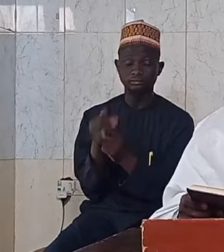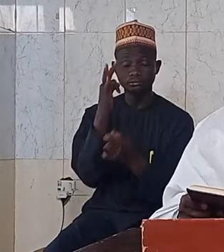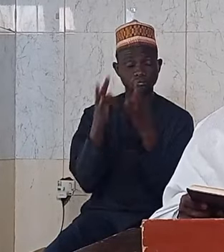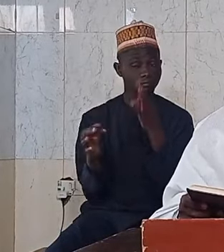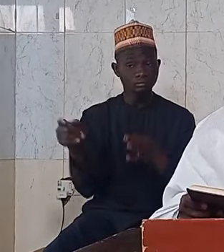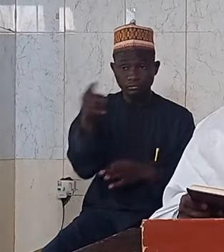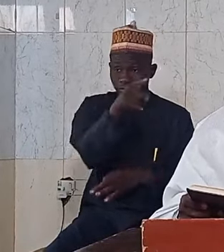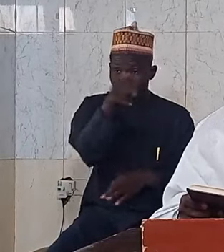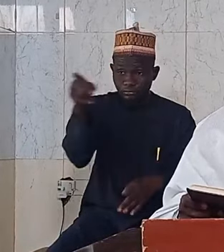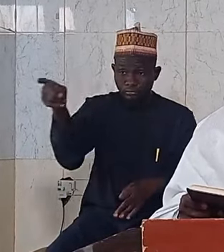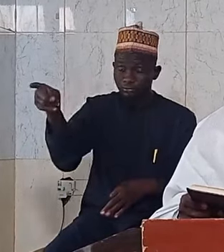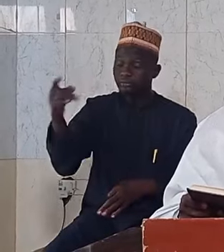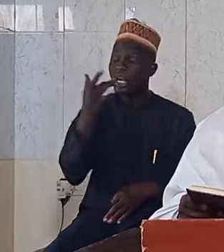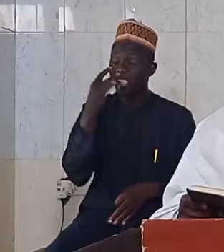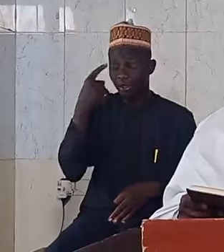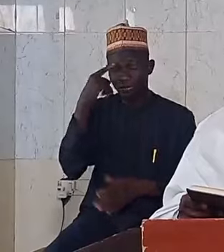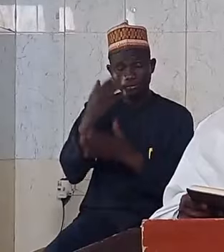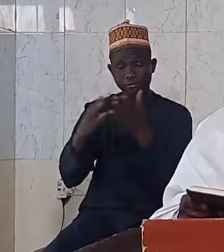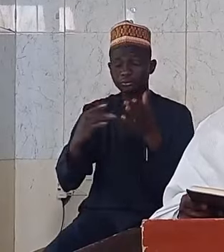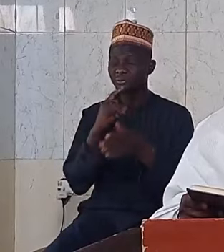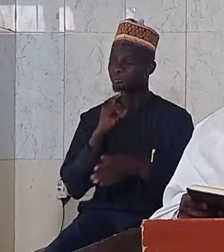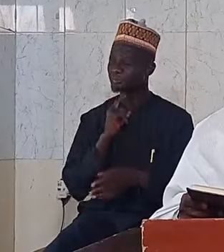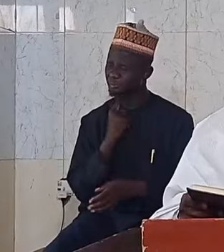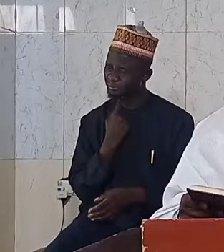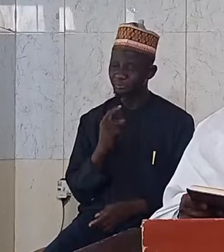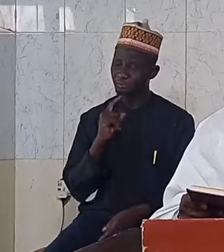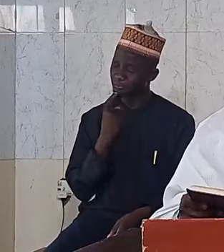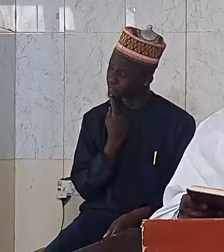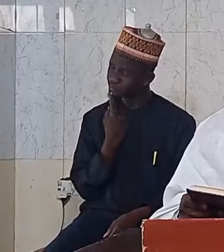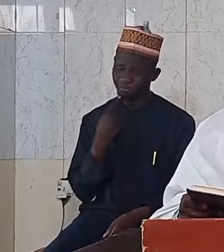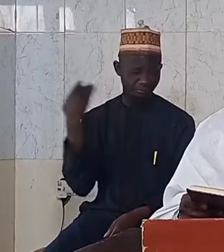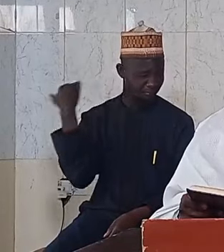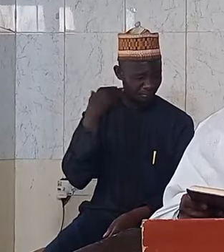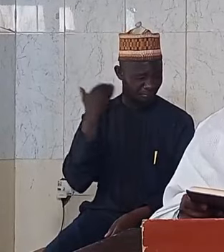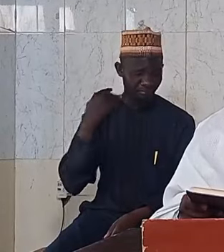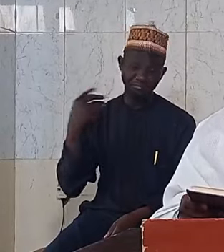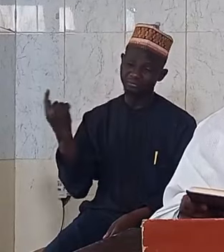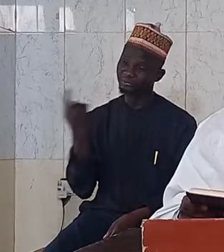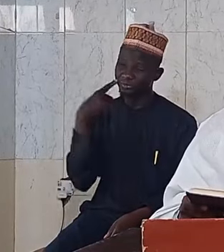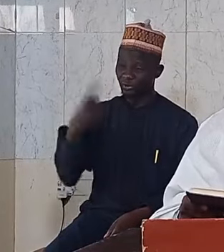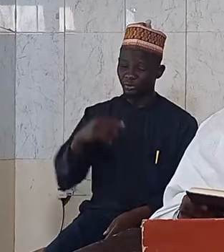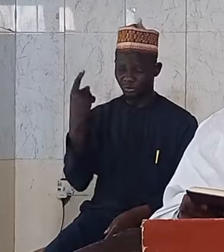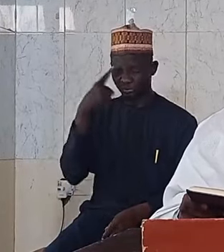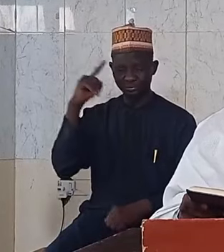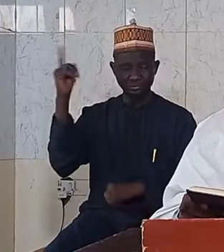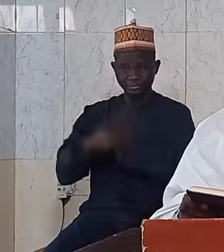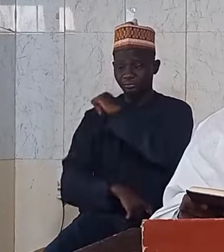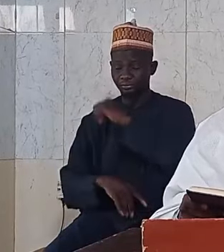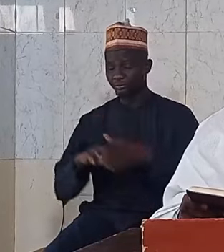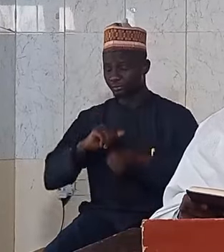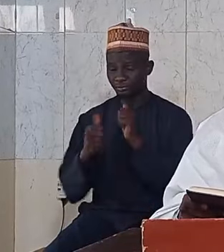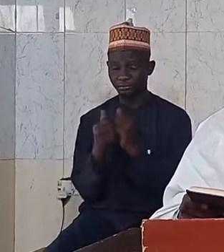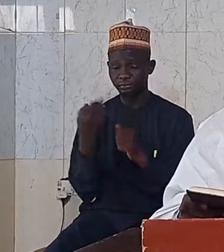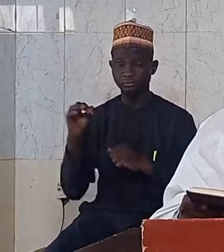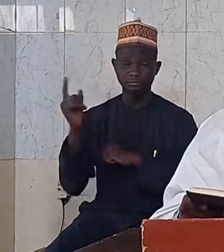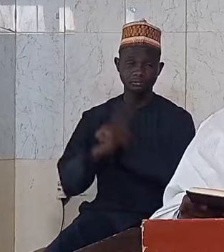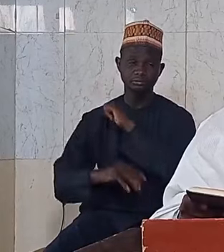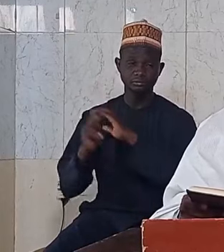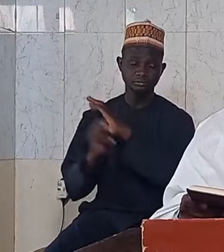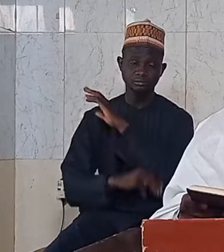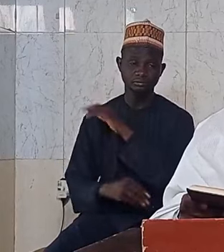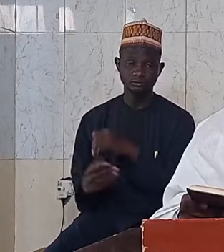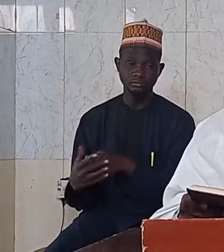in kun dandani wani abu na radadi shine in takunu ta'lamuna da hamza ne ba ta'lamuna na